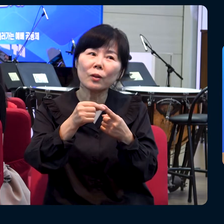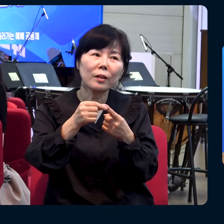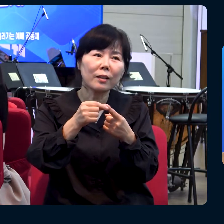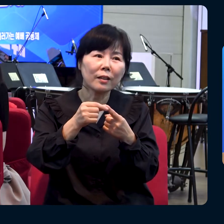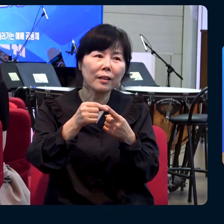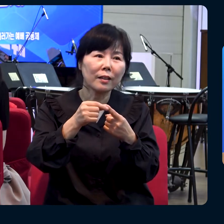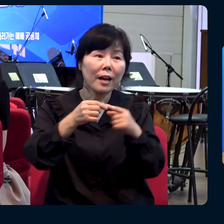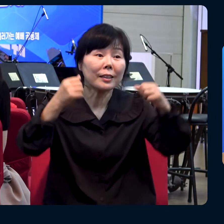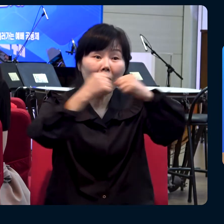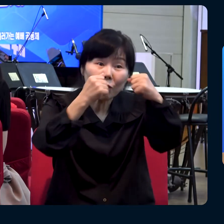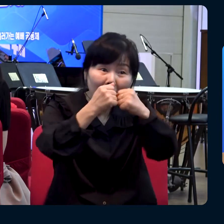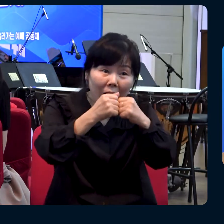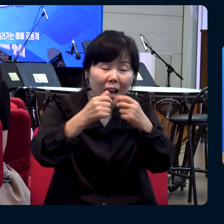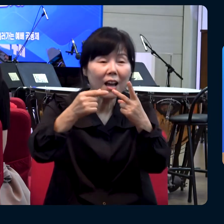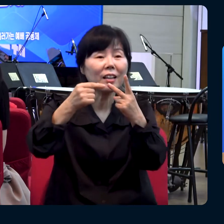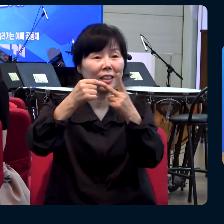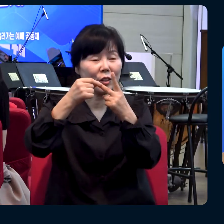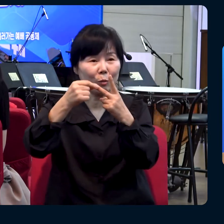2번 도망간다.